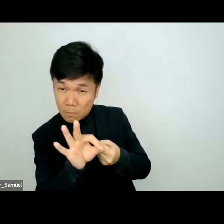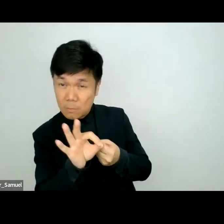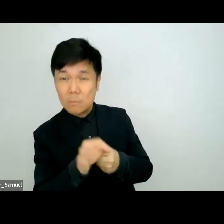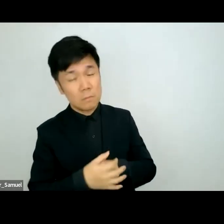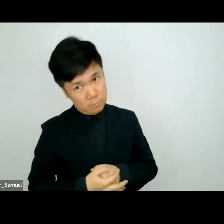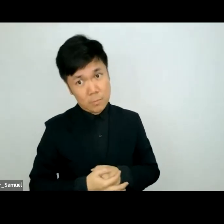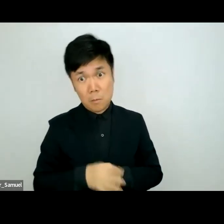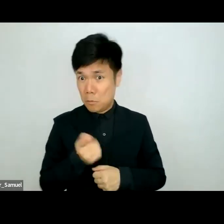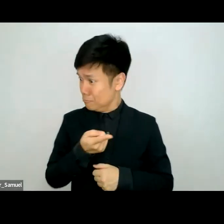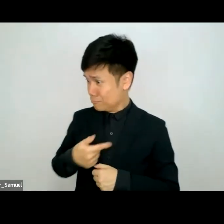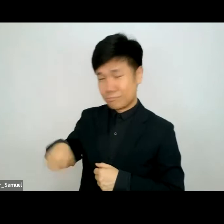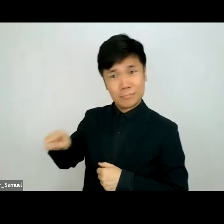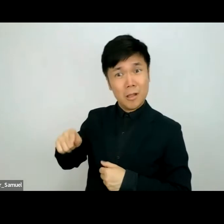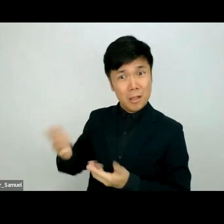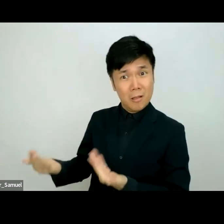en